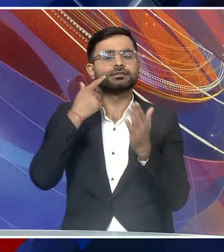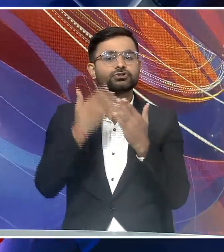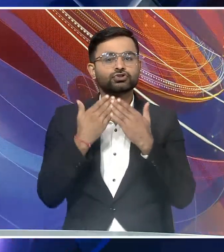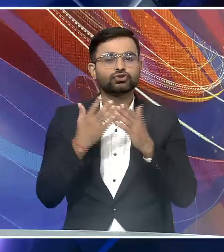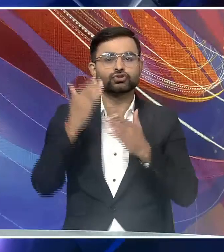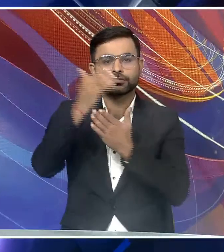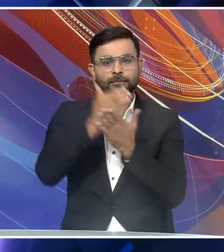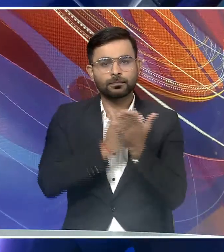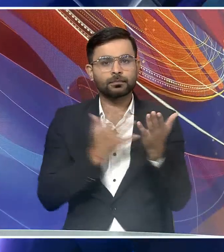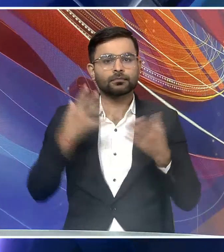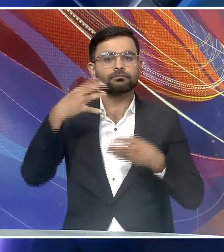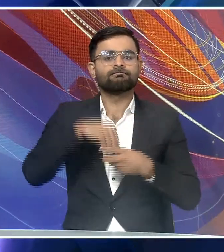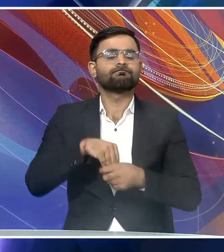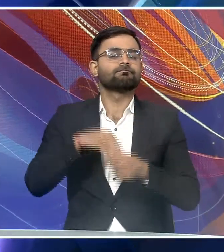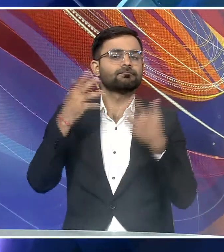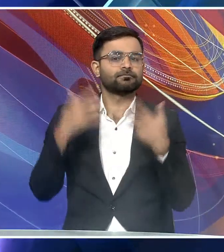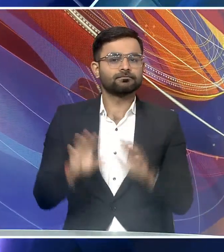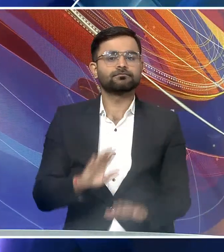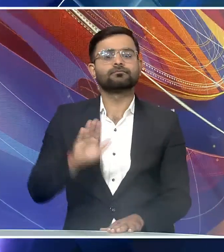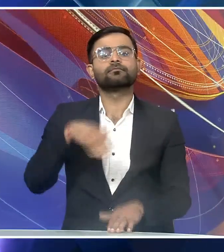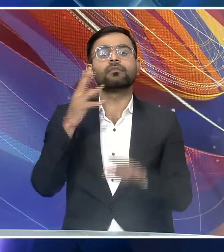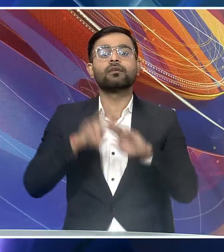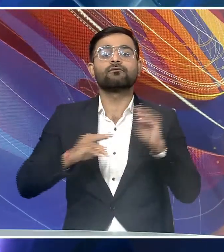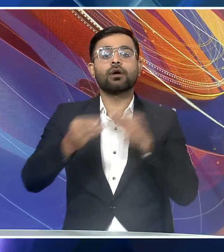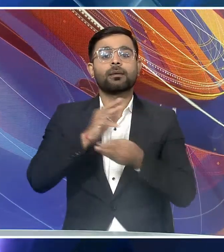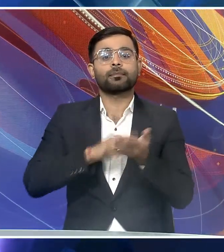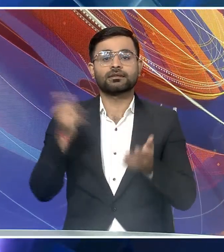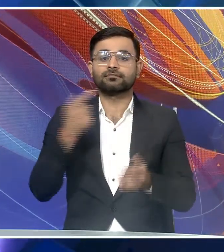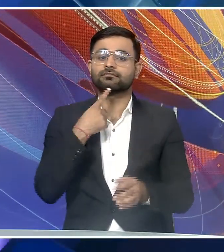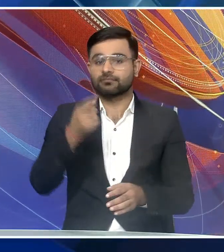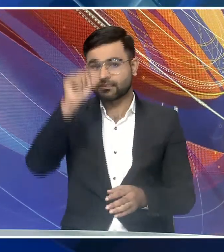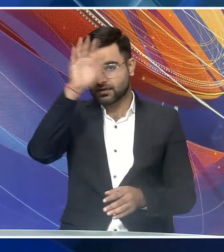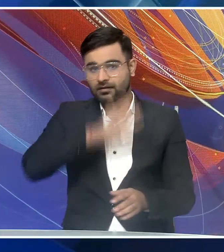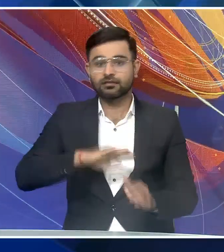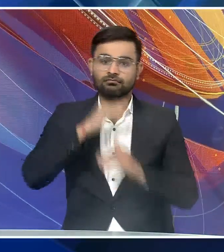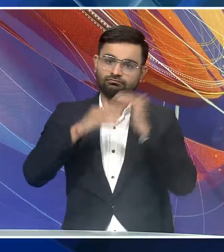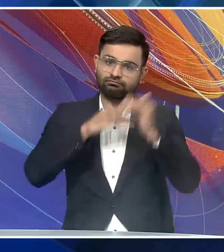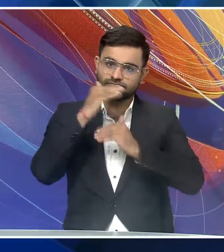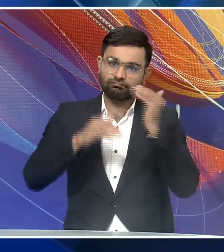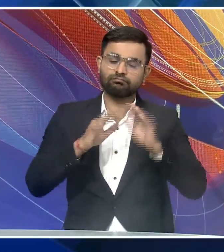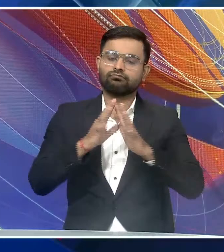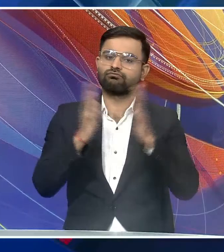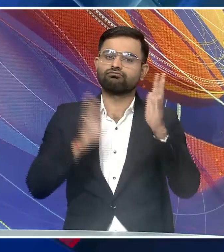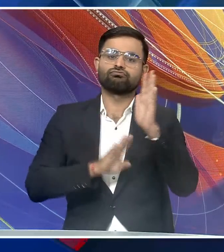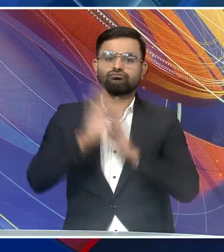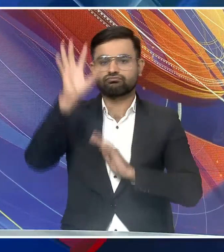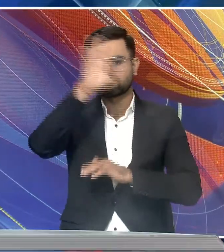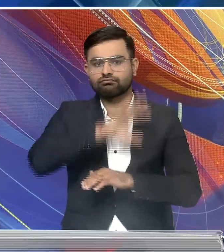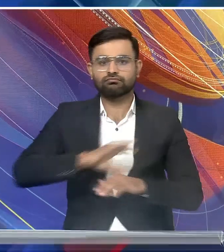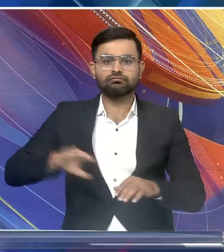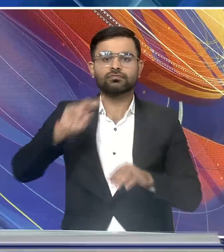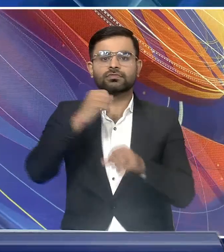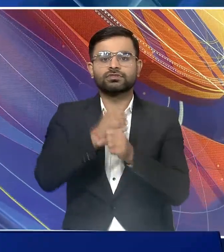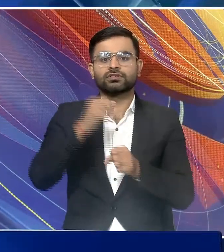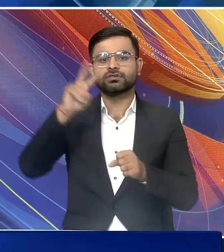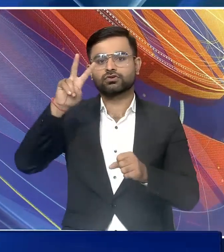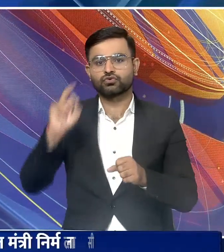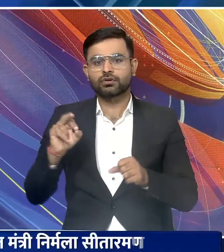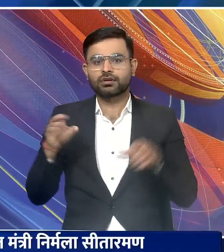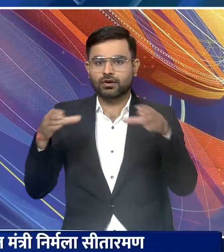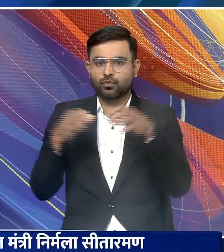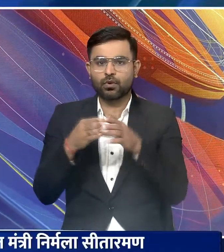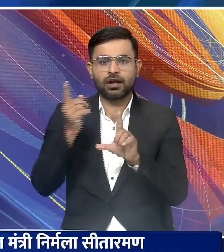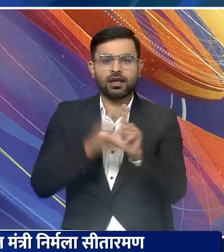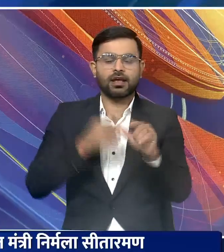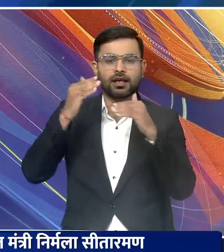आयोजित कार्यक्रम को संबोधित किया। वित्त मंत्री ने कहा कि भारत विकसित और विकासशील देशों के G20 समूह की एक वर्ष